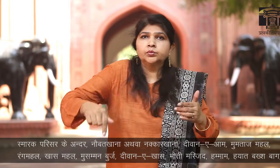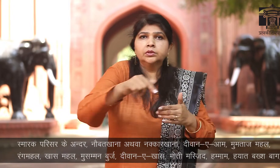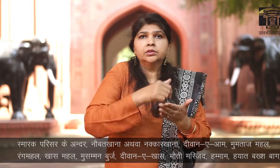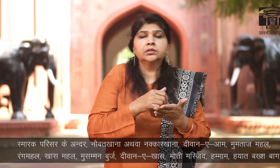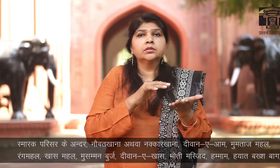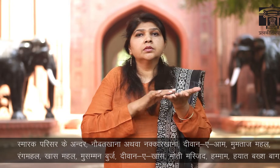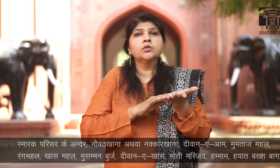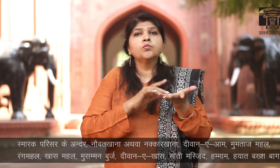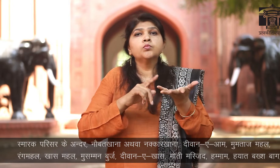मुसम्मन बुर्ज,